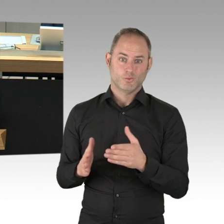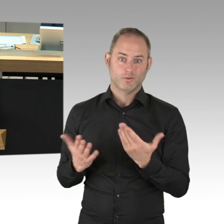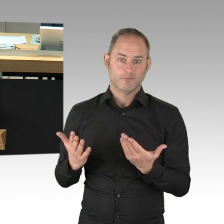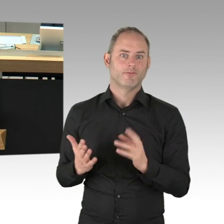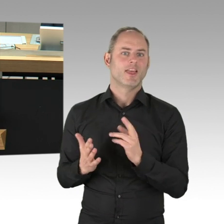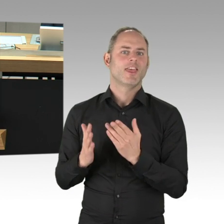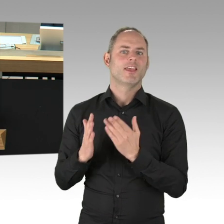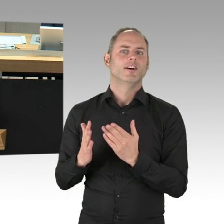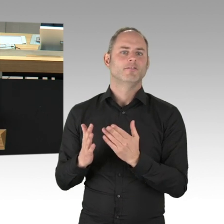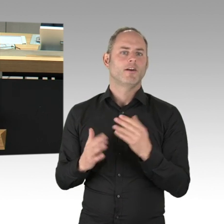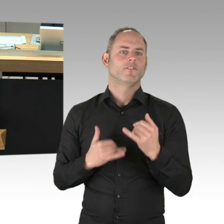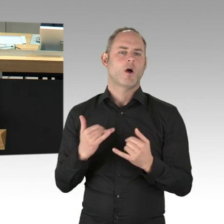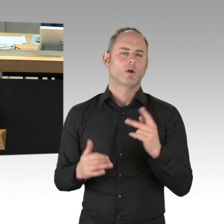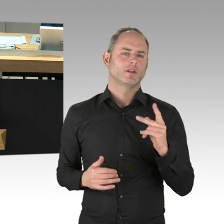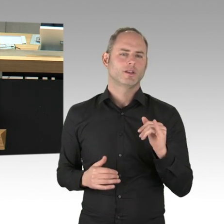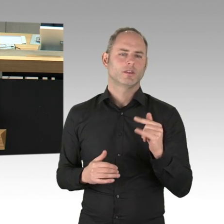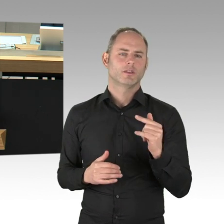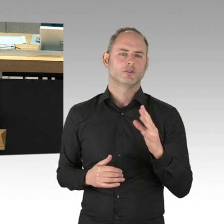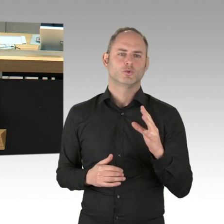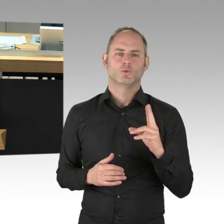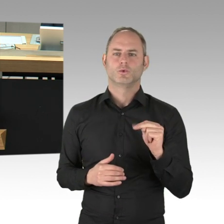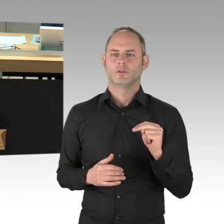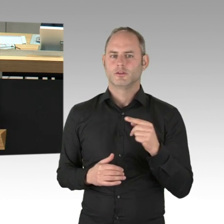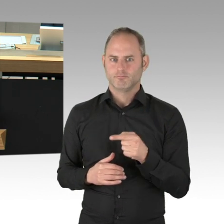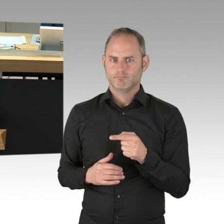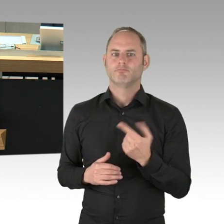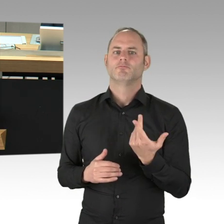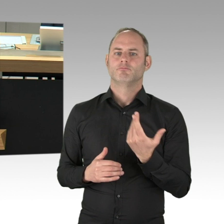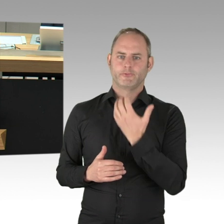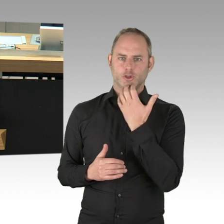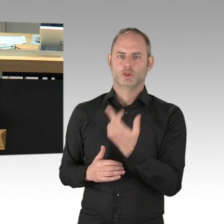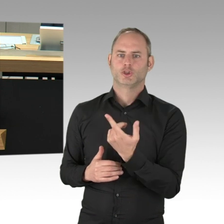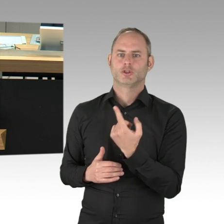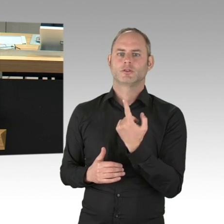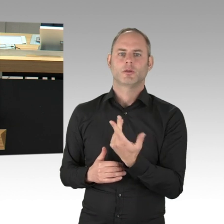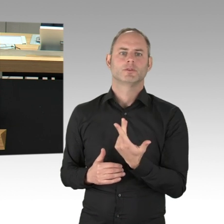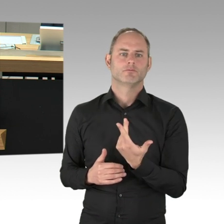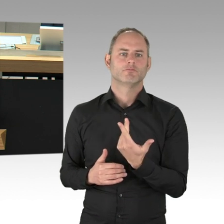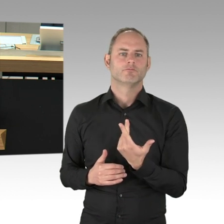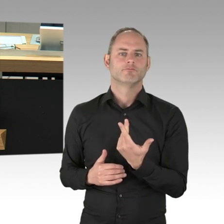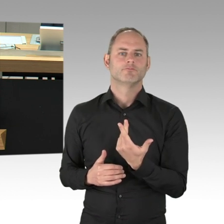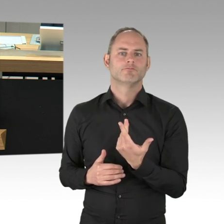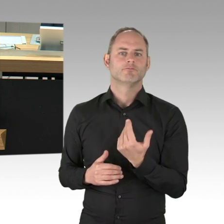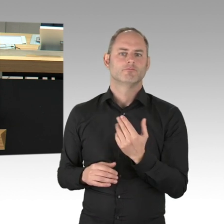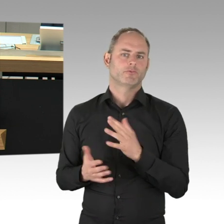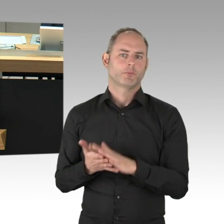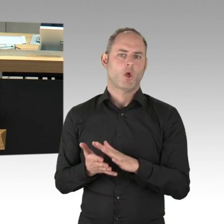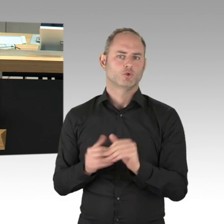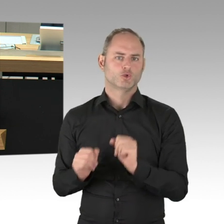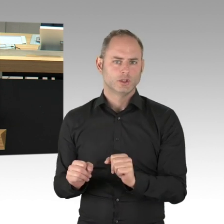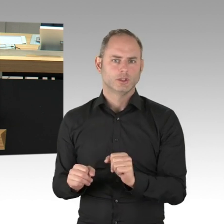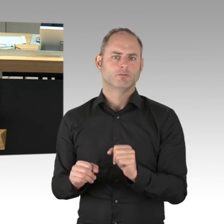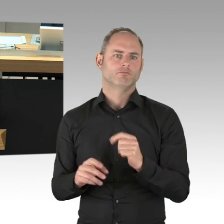in die Vergangenheit erinnert dieses Denkmal an die rund 6 Millionen Jüdinnen und Juden, die von den Nationalsozialisten ermordet